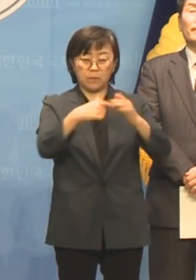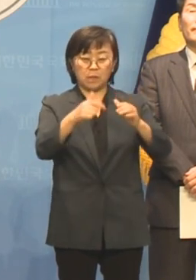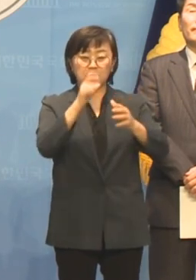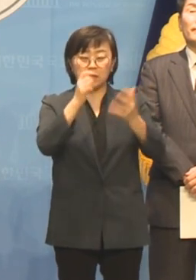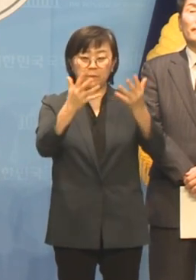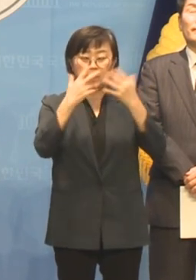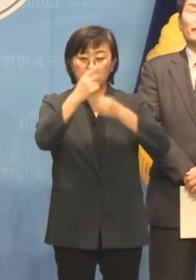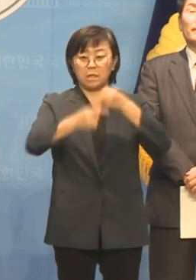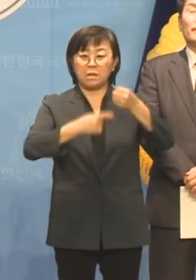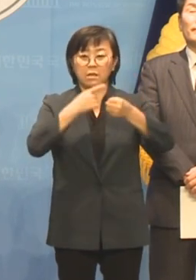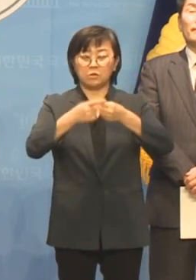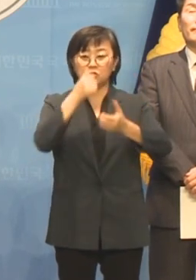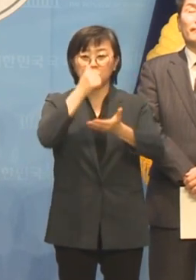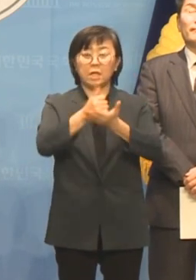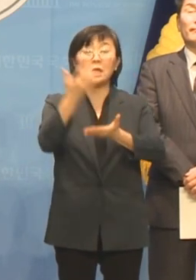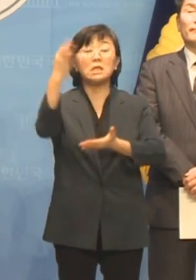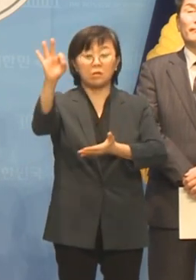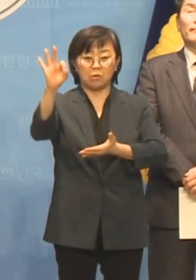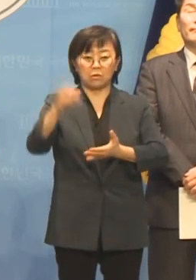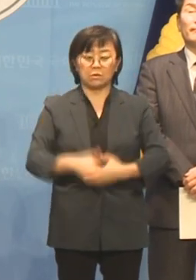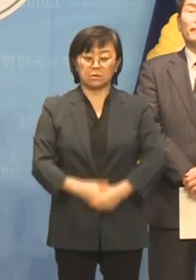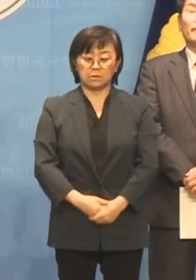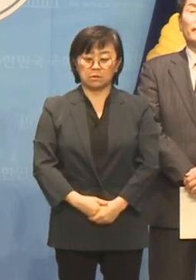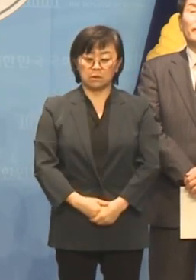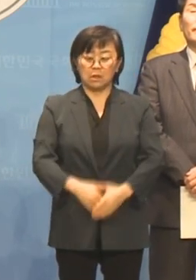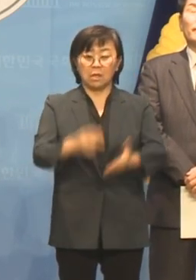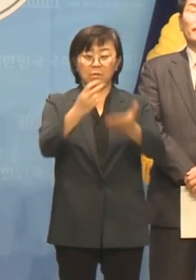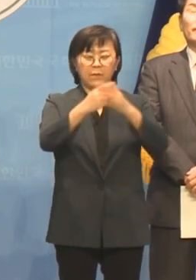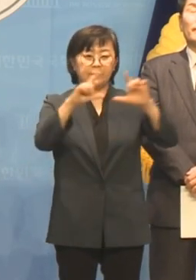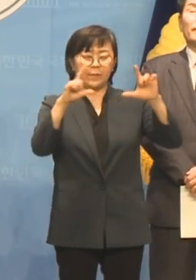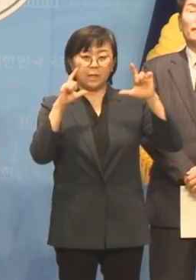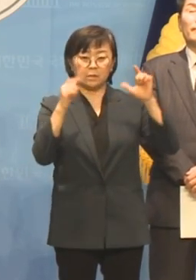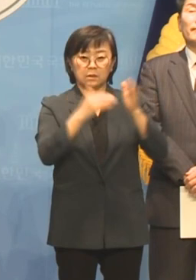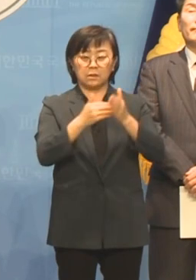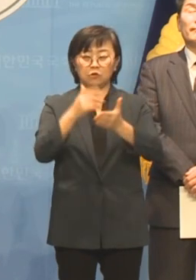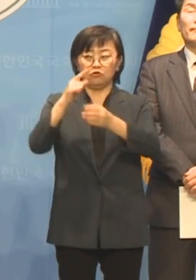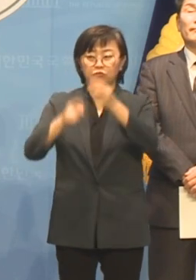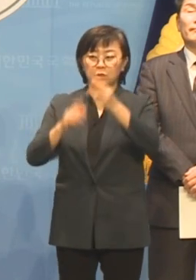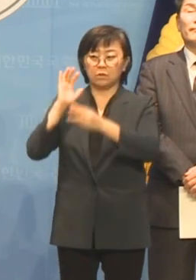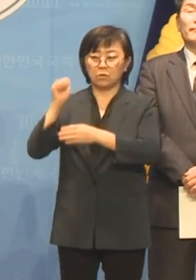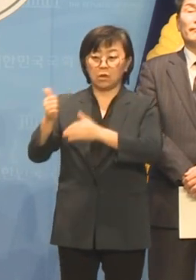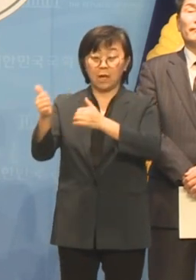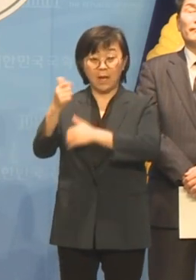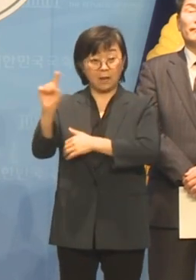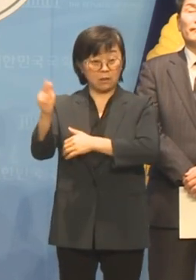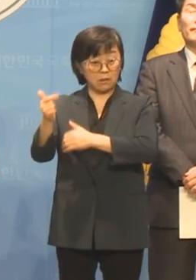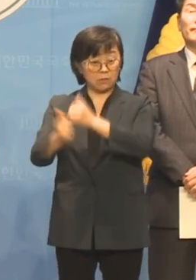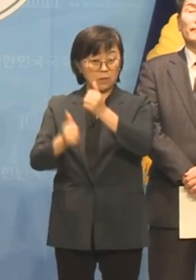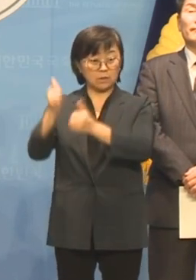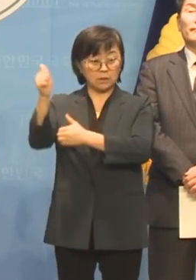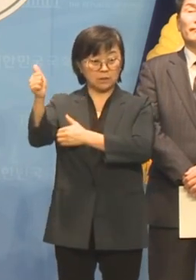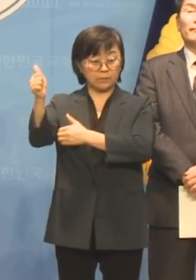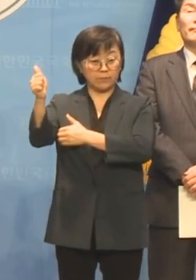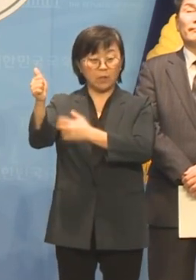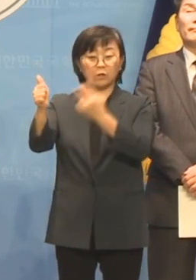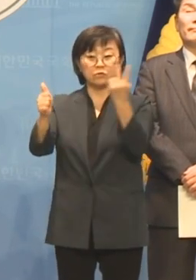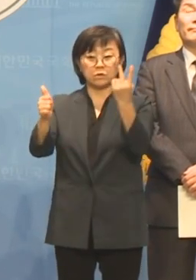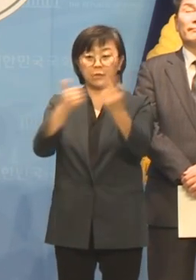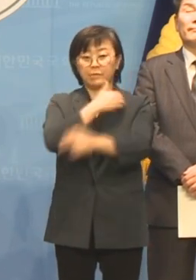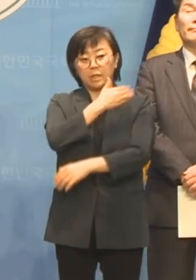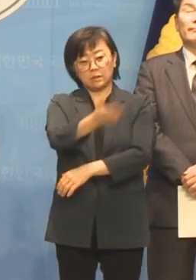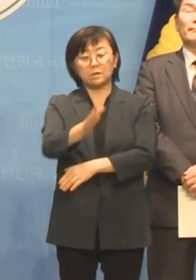유죄 판결을 선고했습니다. 이번 법원 판결을 통해 윤석열 대통령과 한동훈 비대위원장이